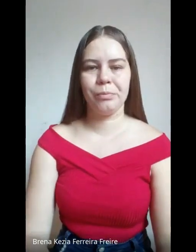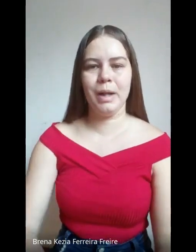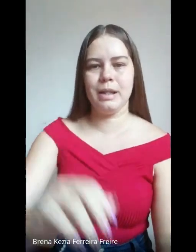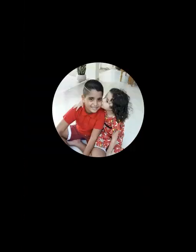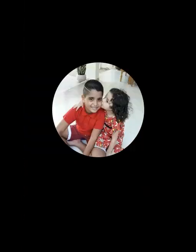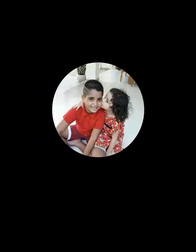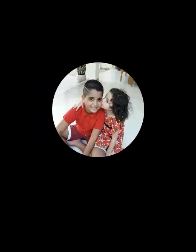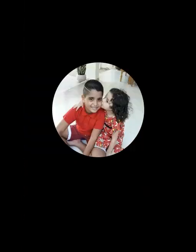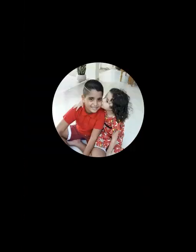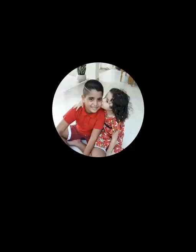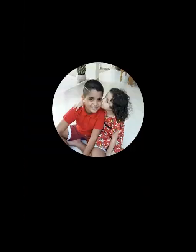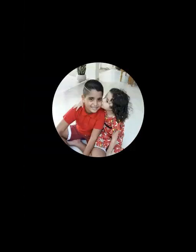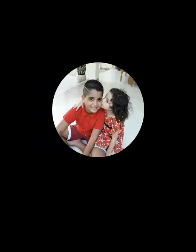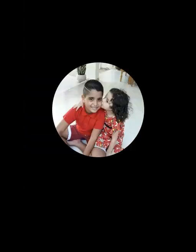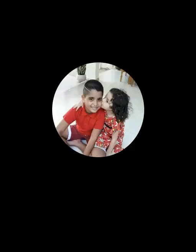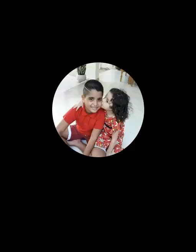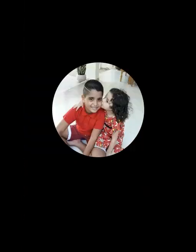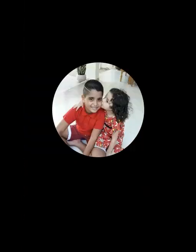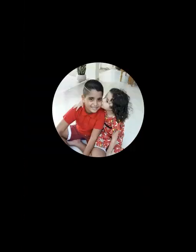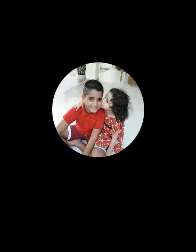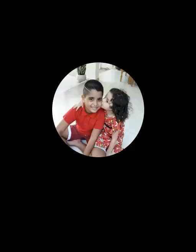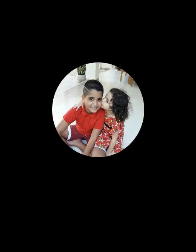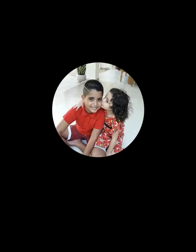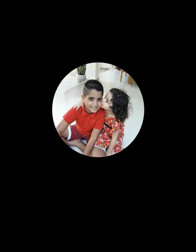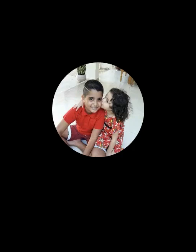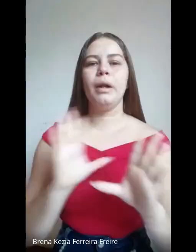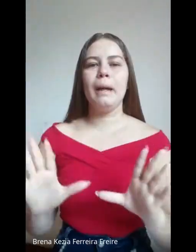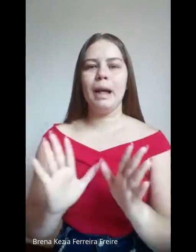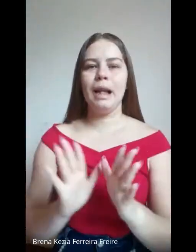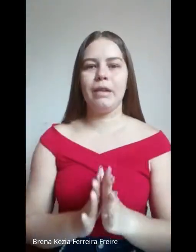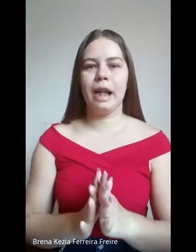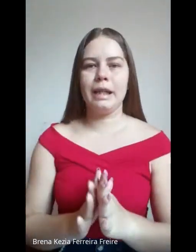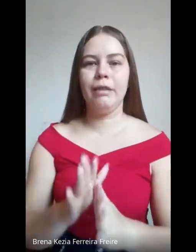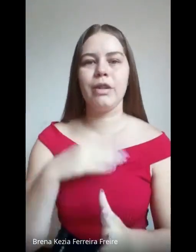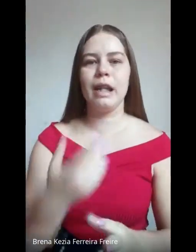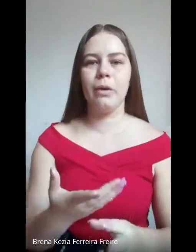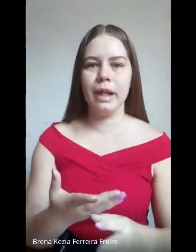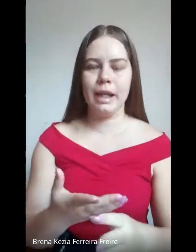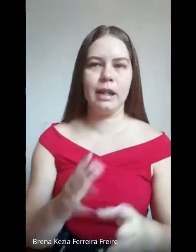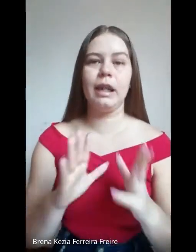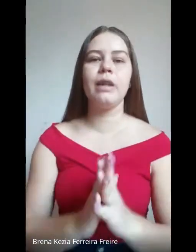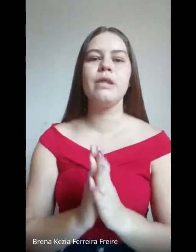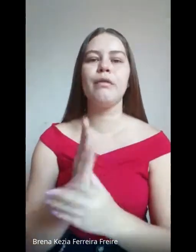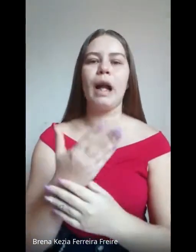Pensem um pouquinho. O que é a palavra Aqui, mesmo, hein? Qual é a qualquer palavra mesmo, hein? palavra que você conheça, tenha no seu